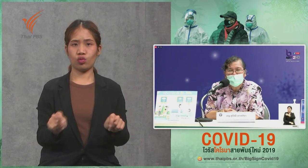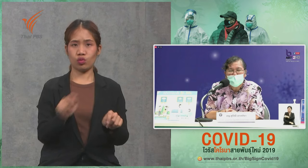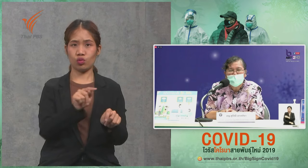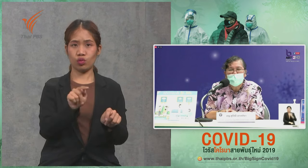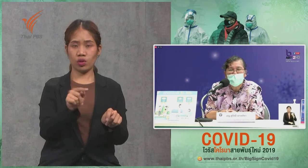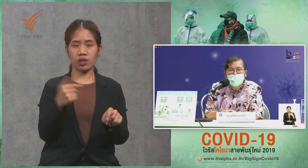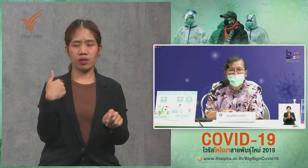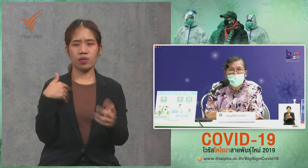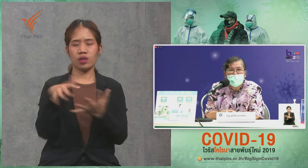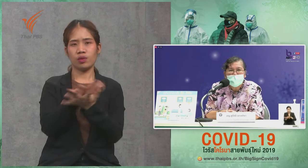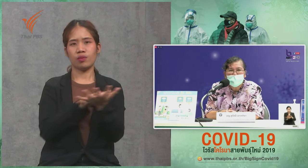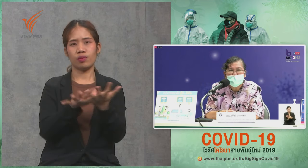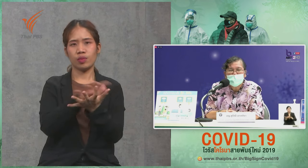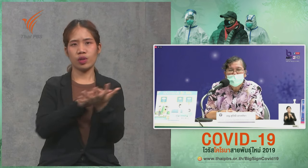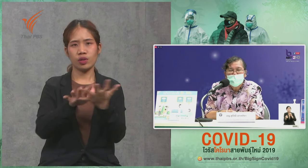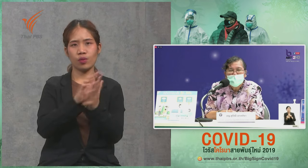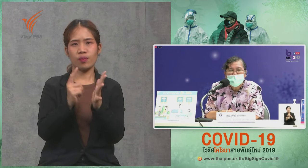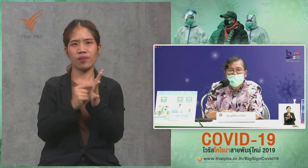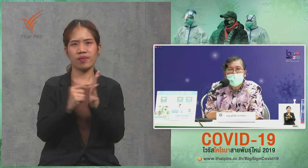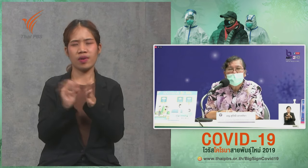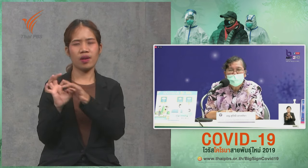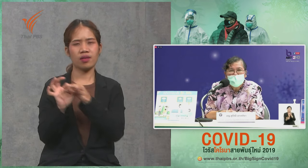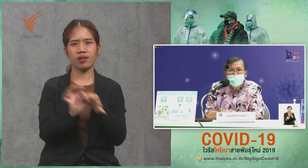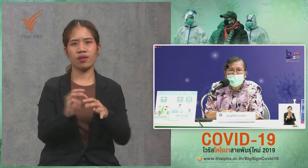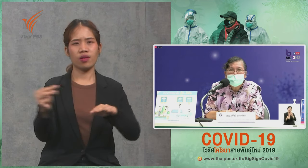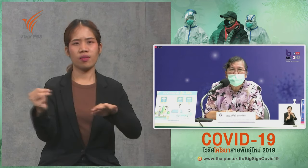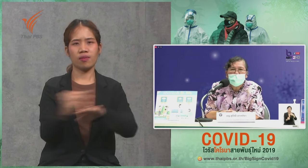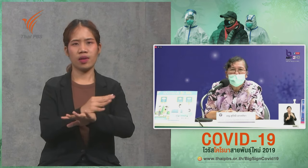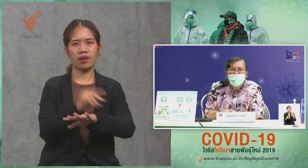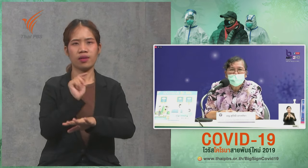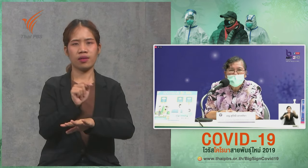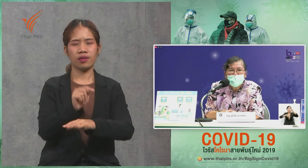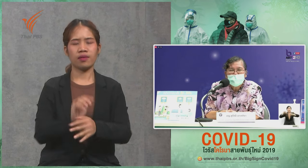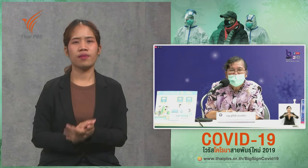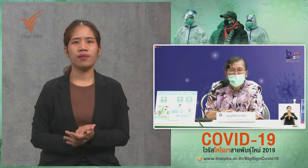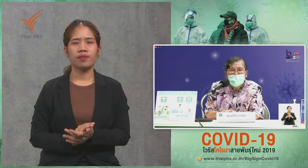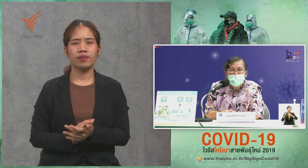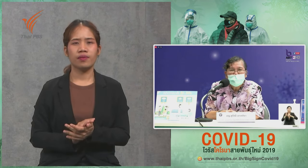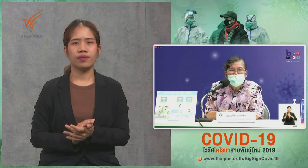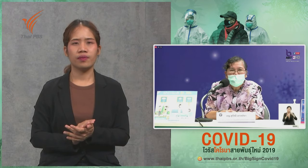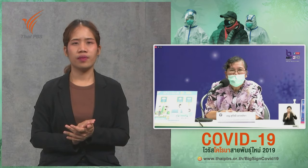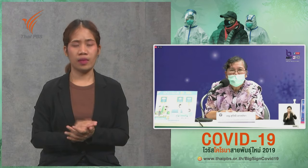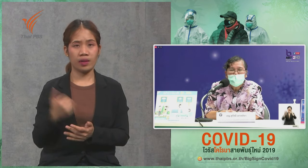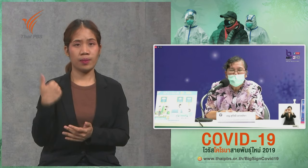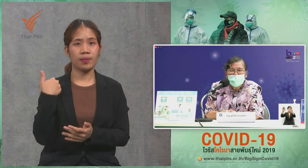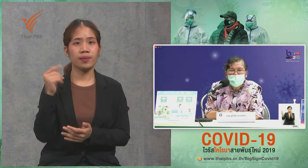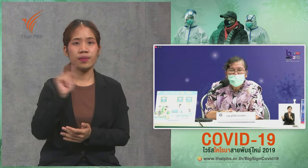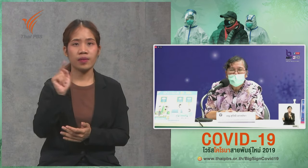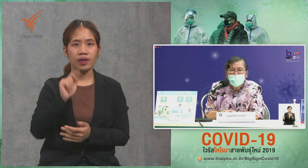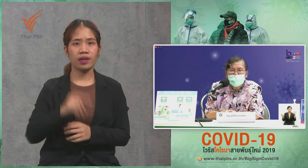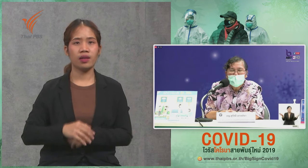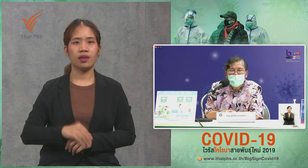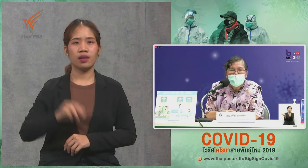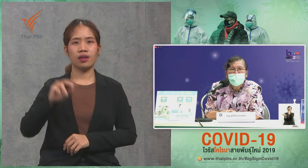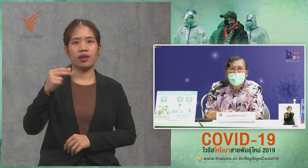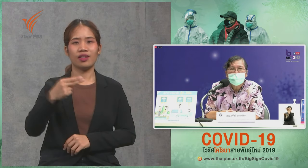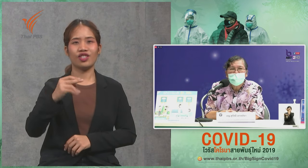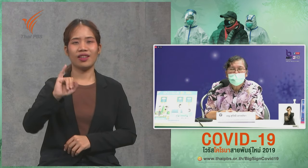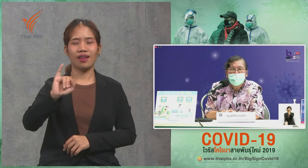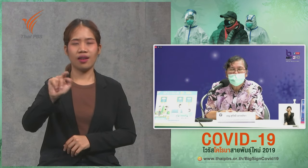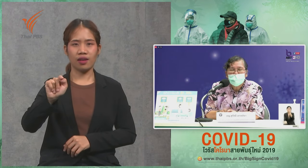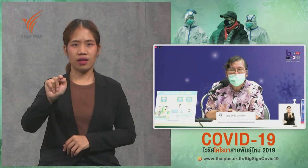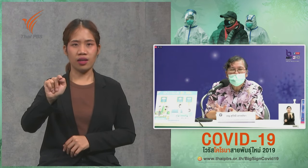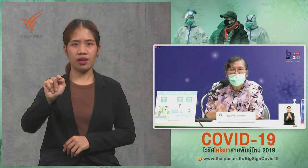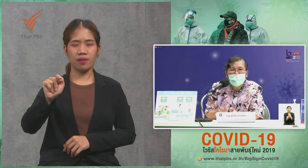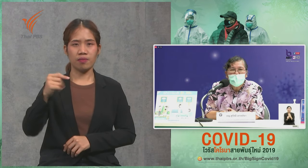การผสมพวกยามะเร็งเนี่ยเขาเรียกไอโซเลเตอร์นะคะไอตัวนี้มันจะมีไฮโดรเจนเปอร์ออกไซด์เวเปอร์